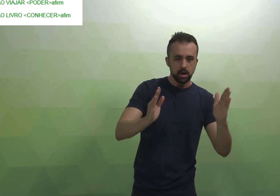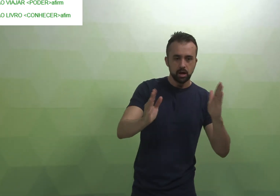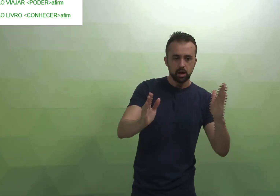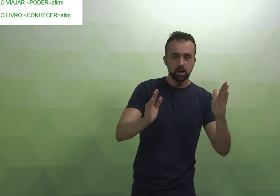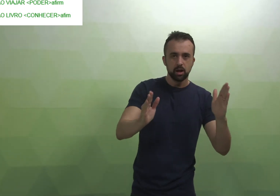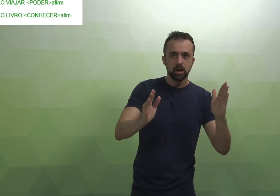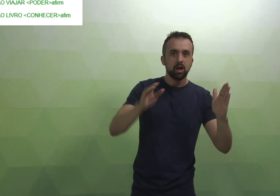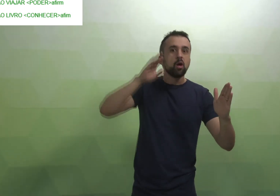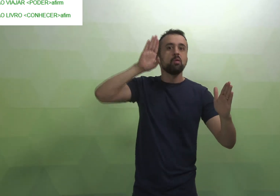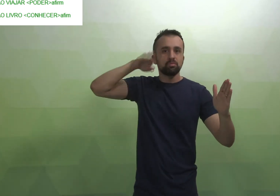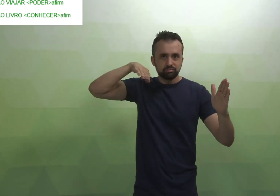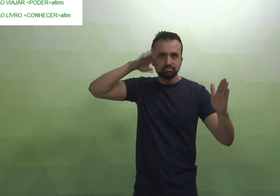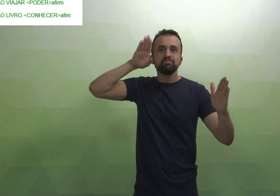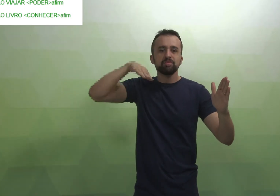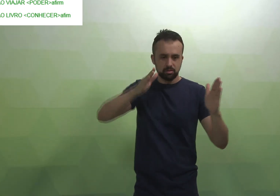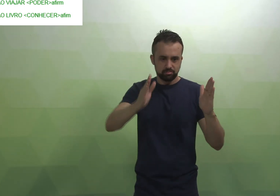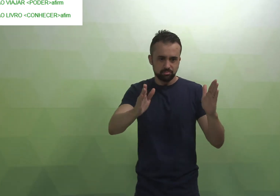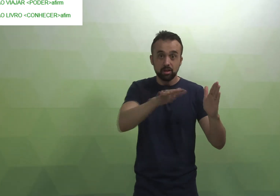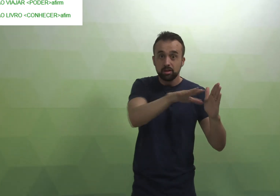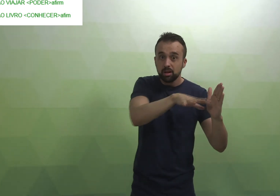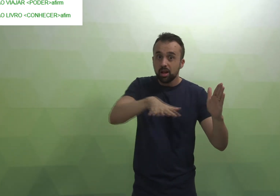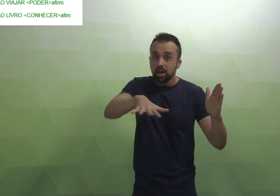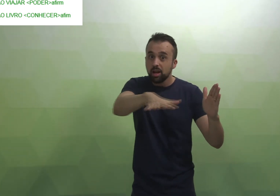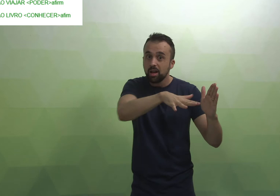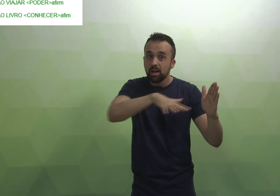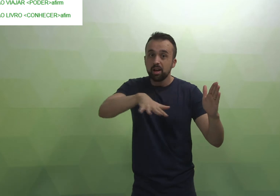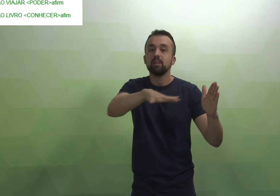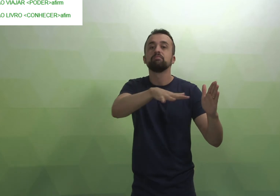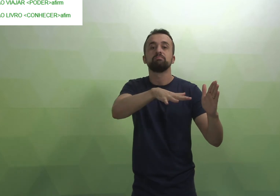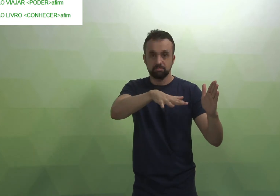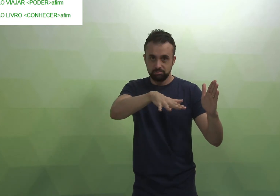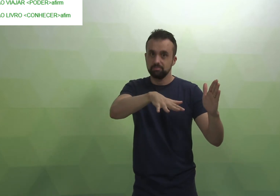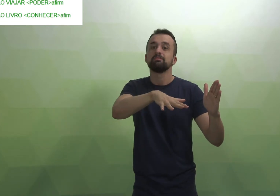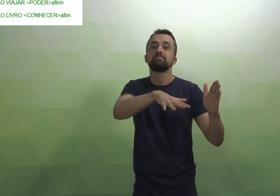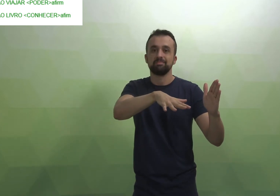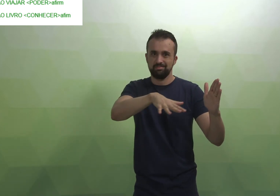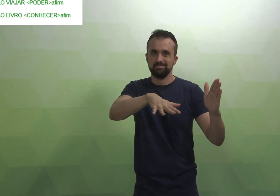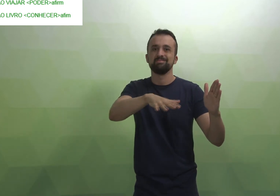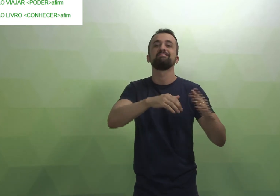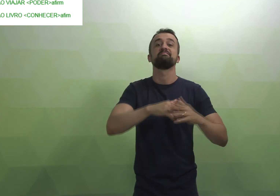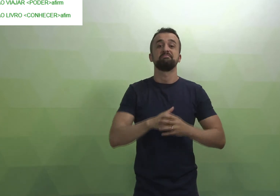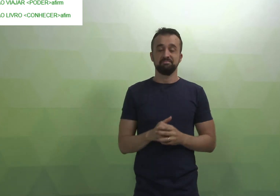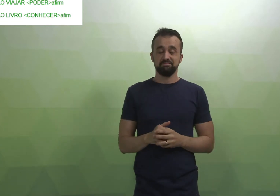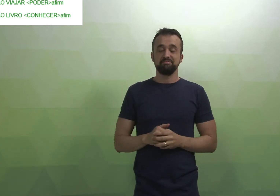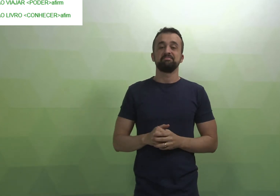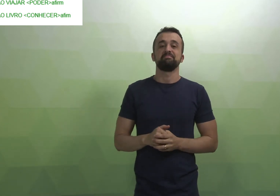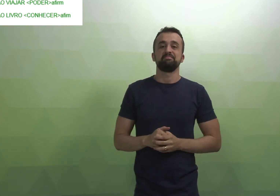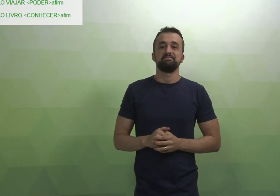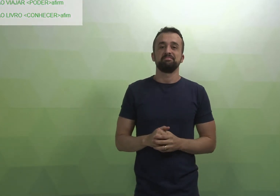Perceberam que esses símbolos de maior que e menor que delimitam a área do movimento de